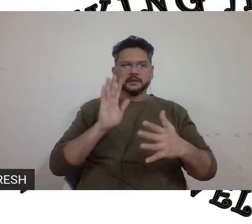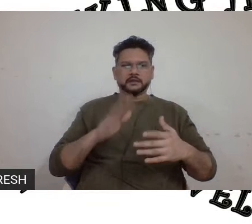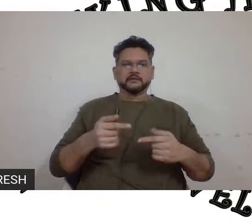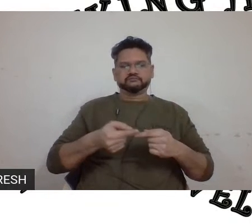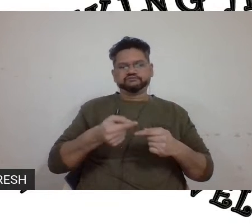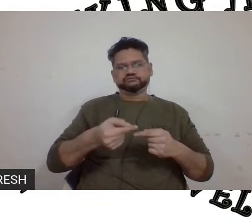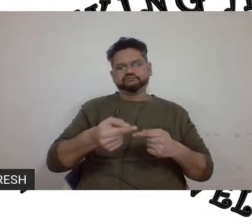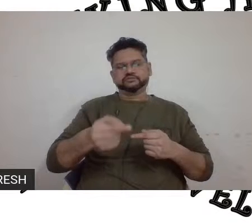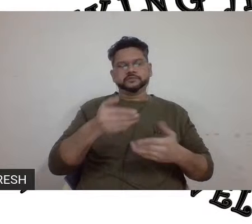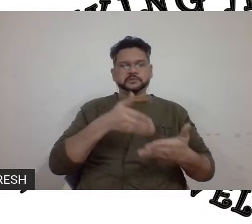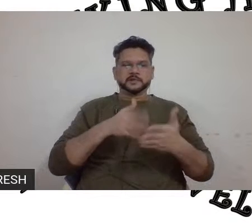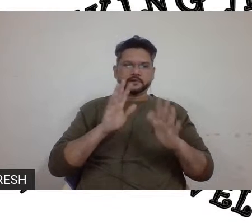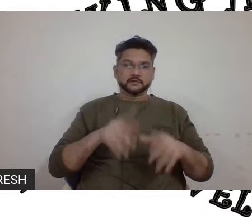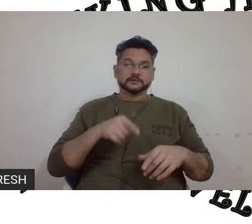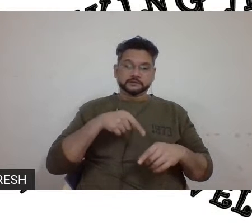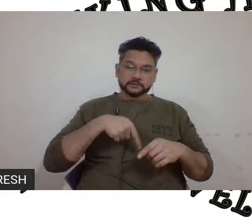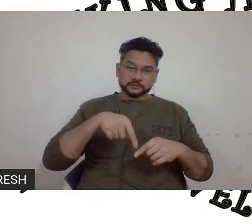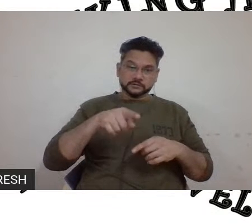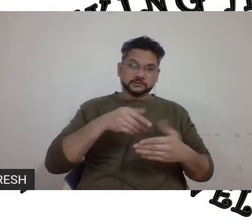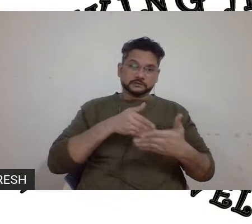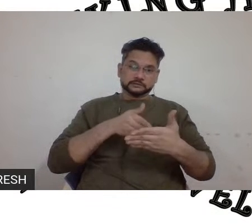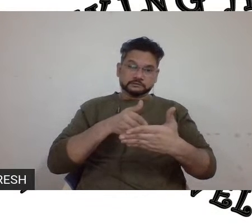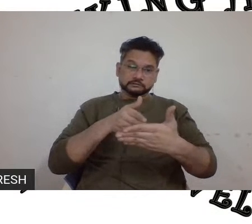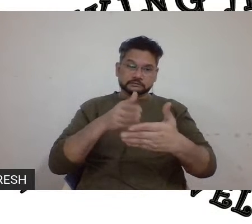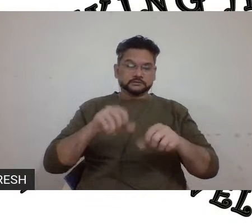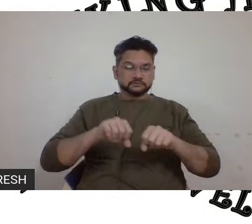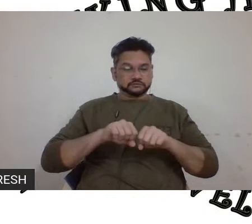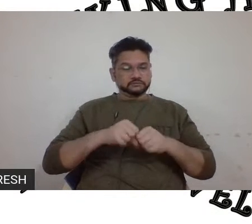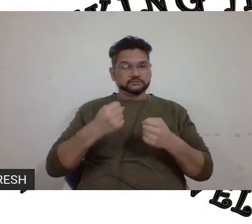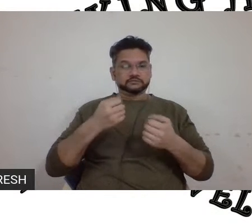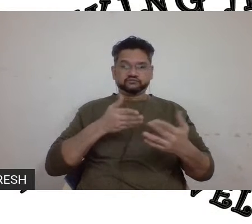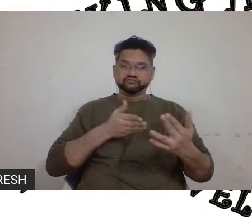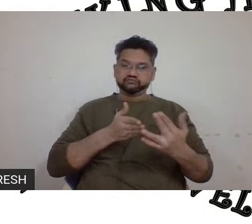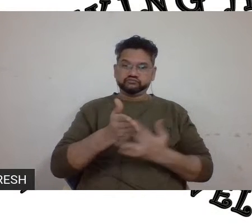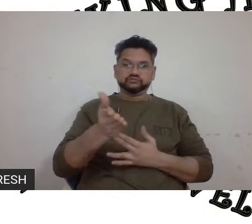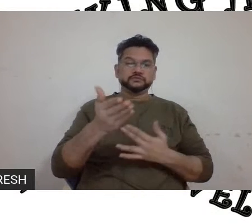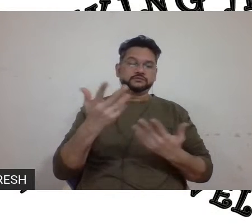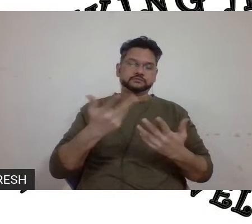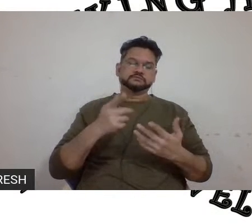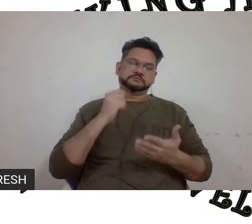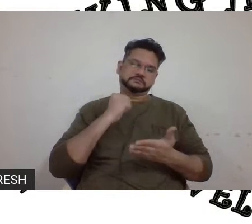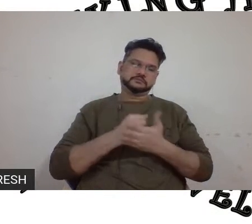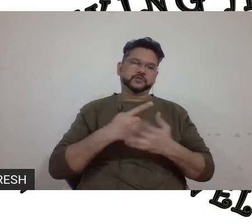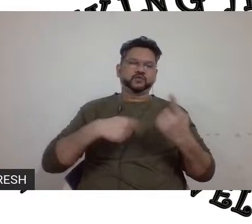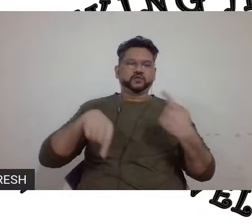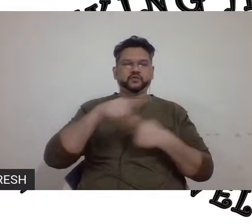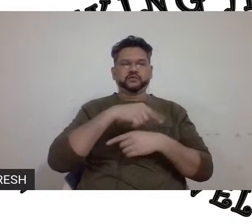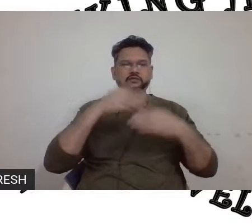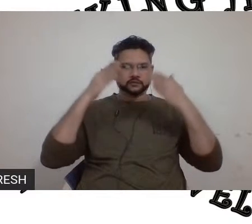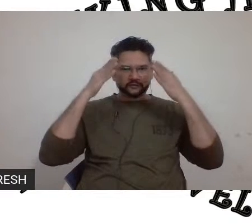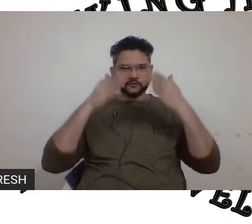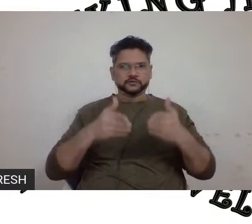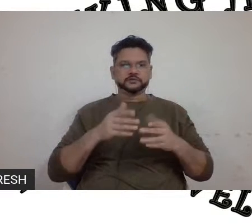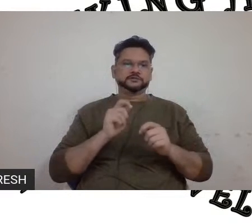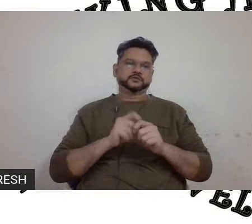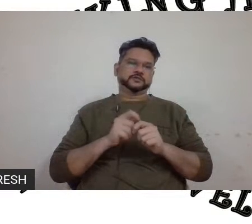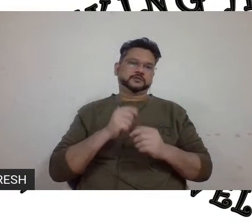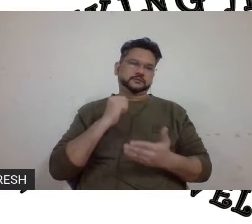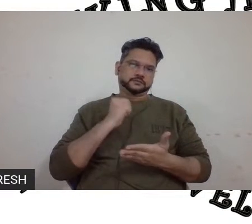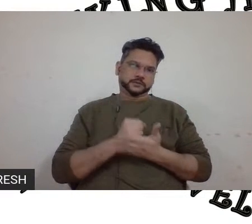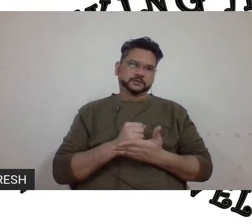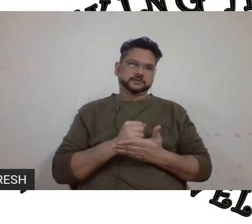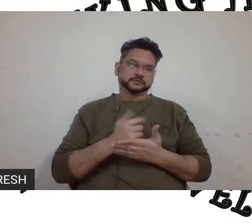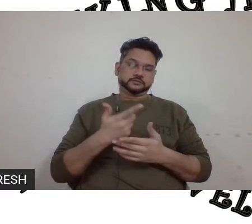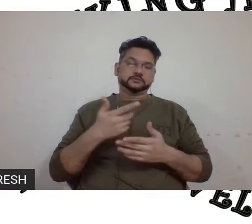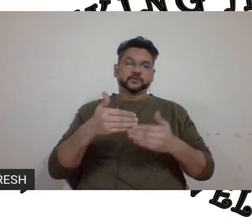को तोड़ने के लिए और एक्सेसिबिलिटी बनाने के लिए काम करने की जरूरत है। और उसके लिए समाज के प्रत्येक